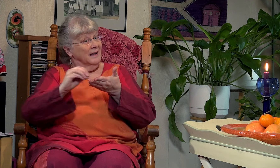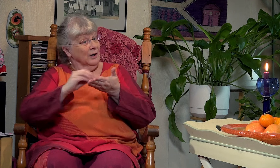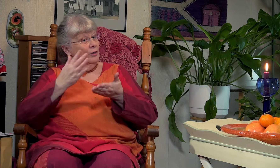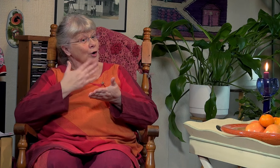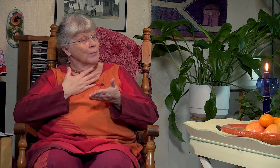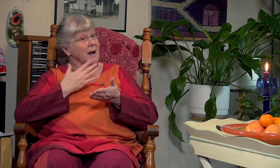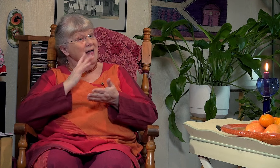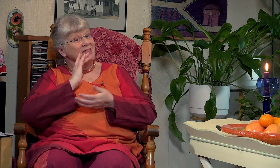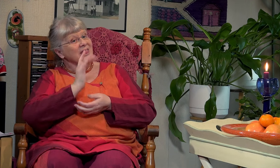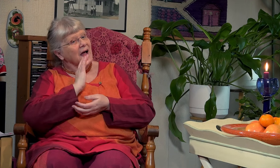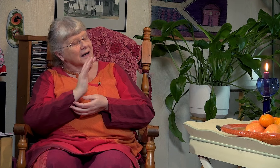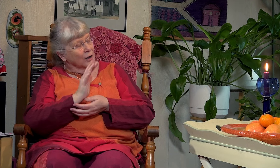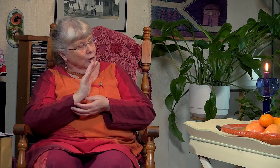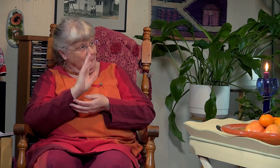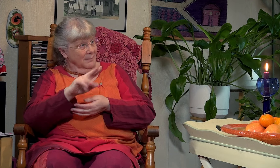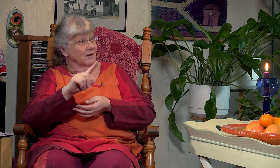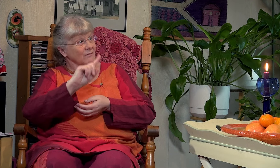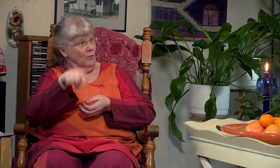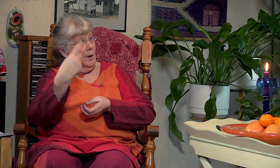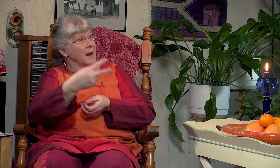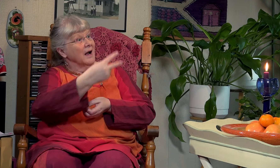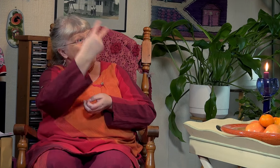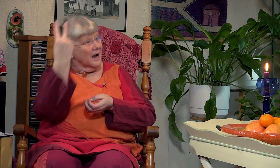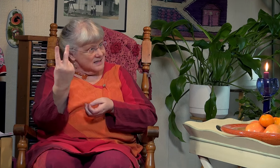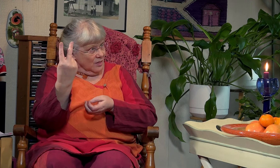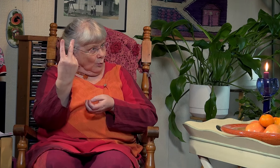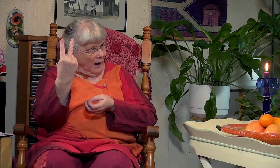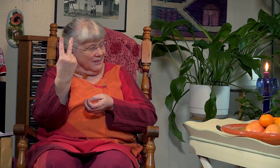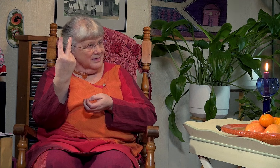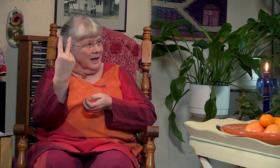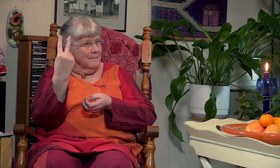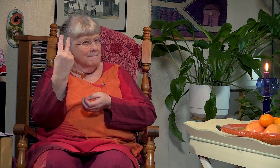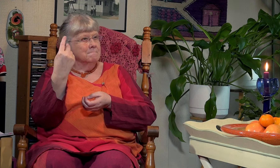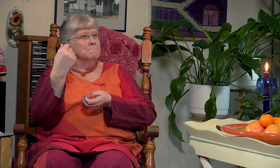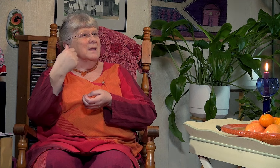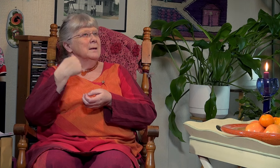No kun aloitin kirjoittaa tarinoita vuonna 2000,